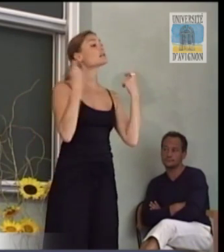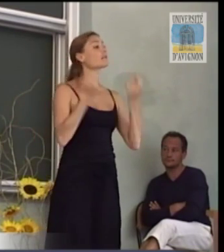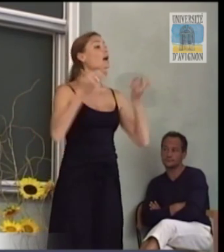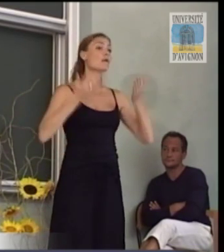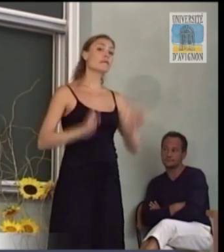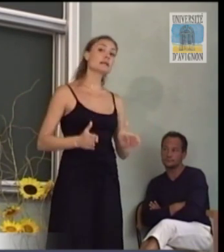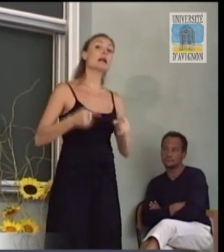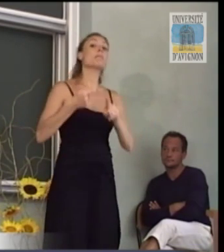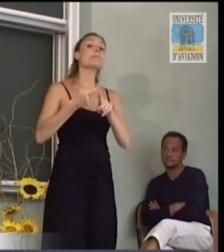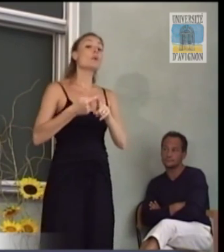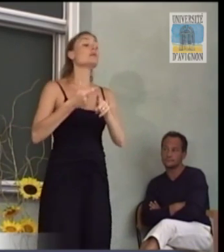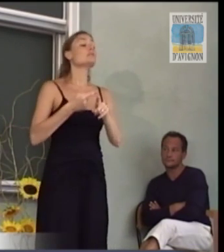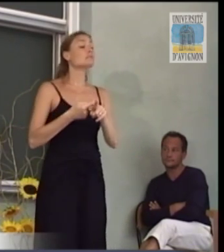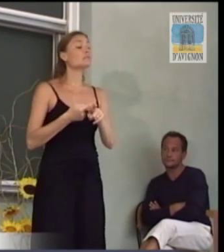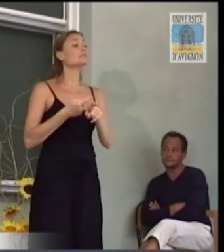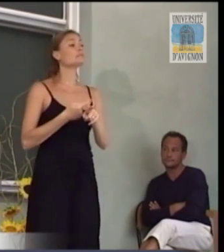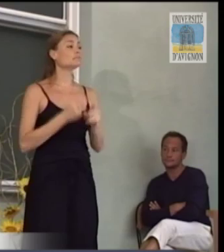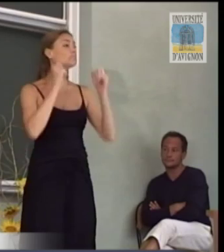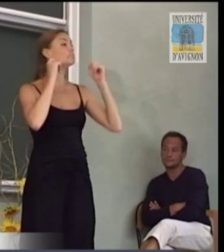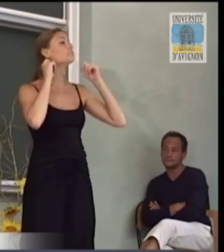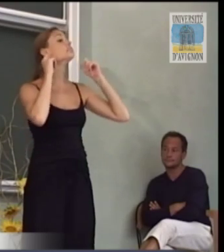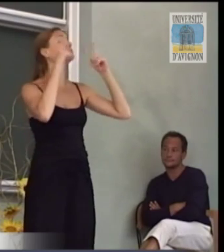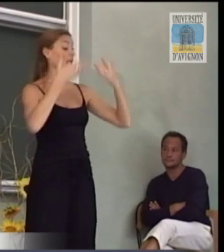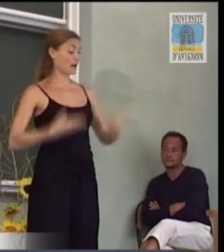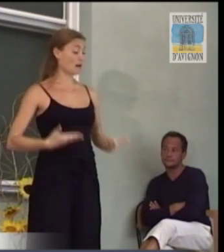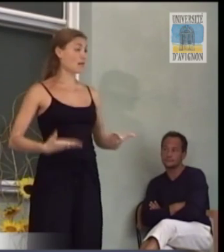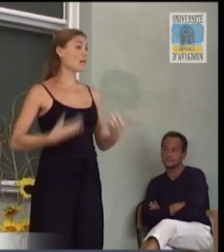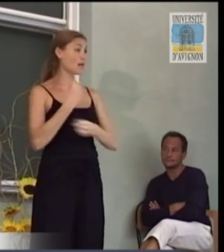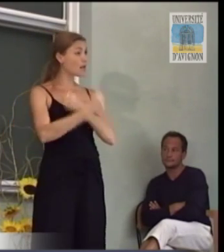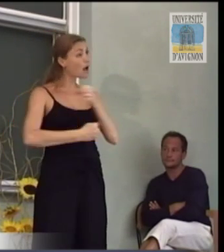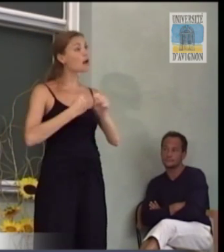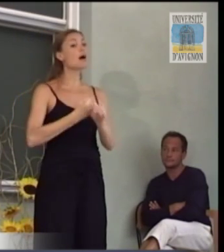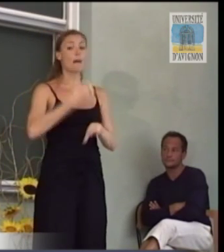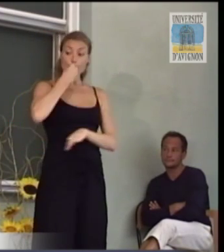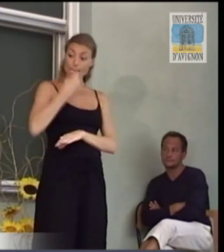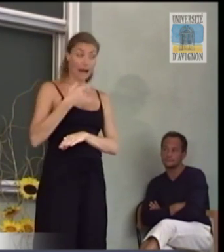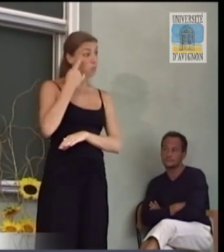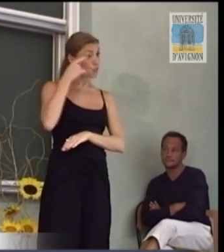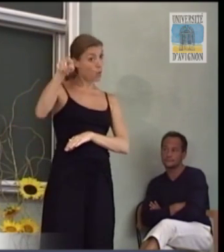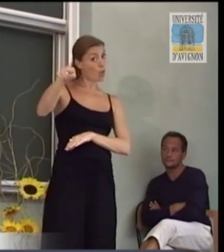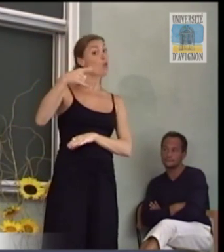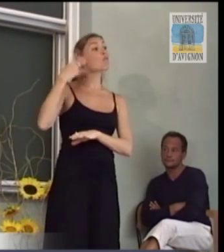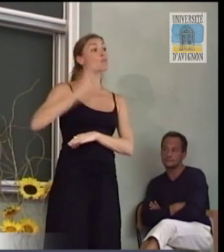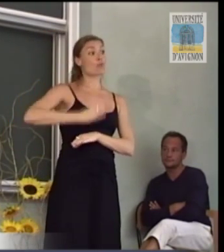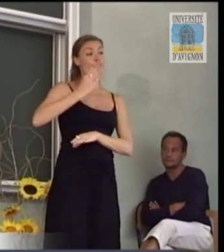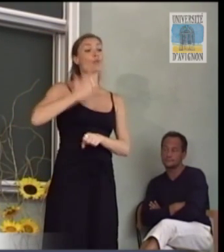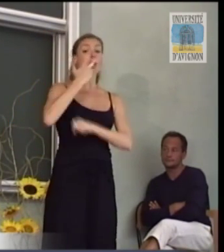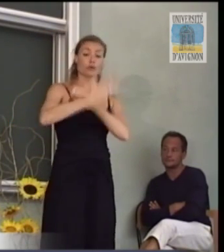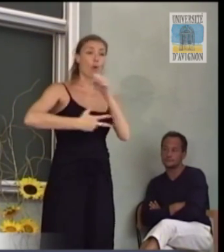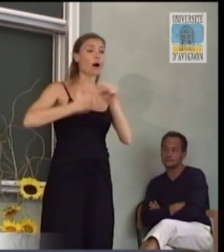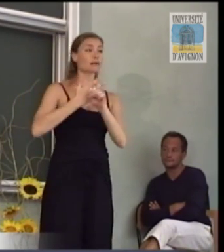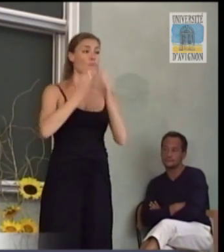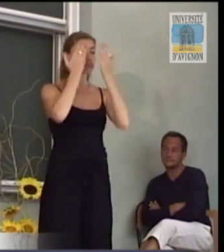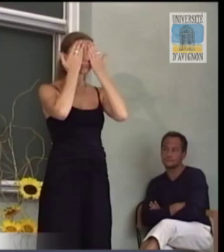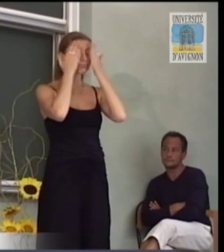yeux et à se réveiller. Là, cette année, c'est bien. Il aura fallu à eux 3 ans pour être moins sourds et moins